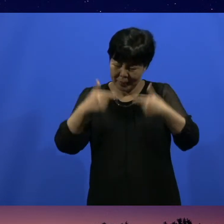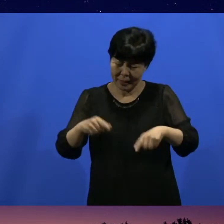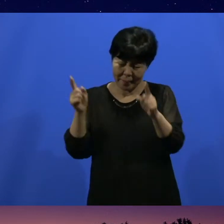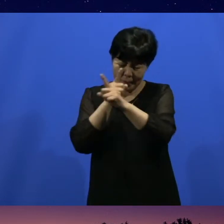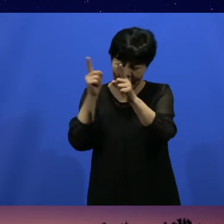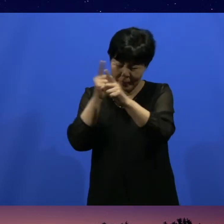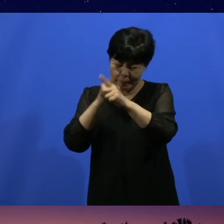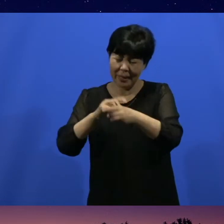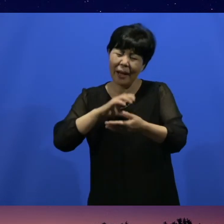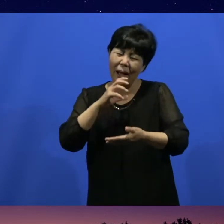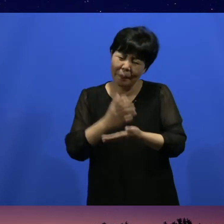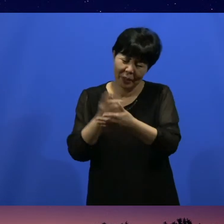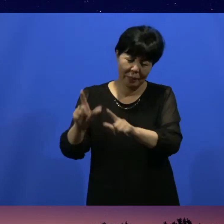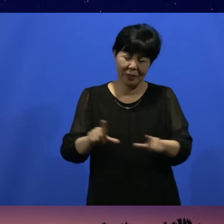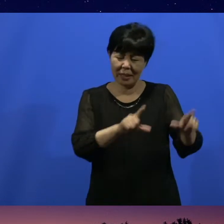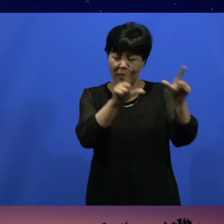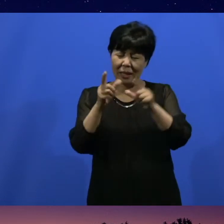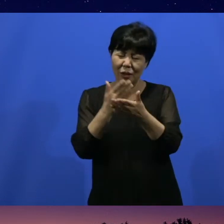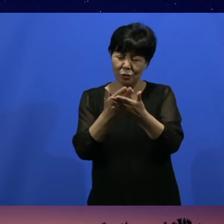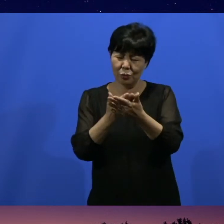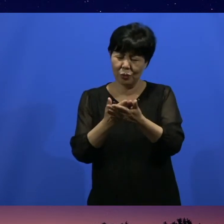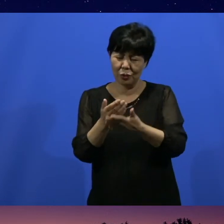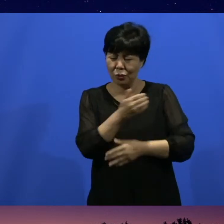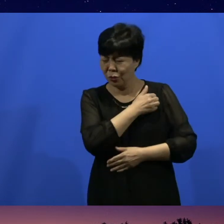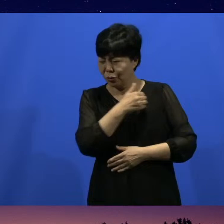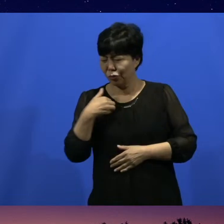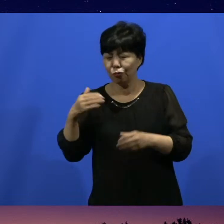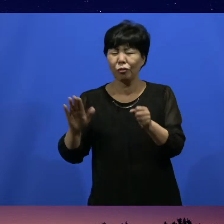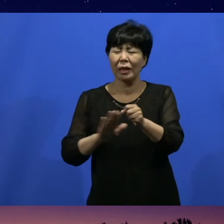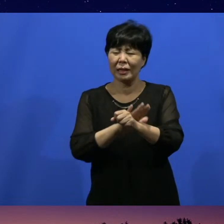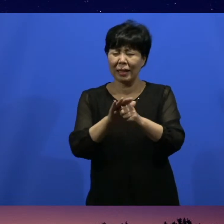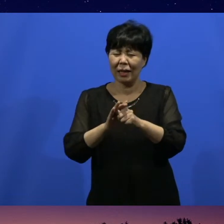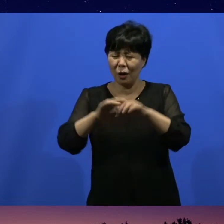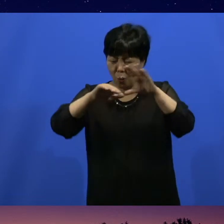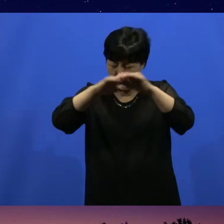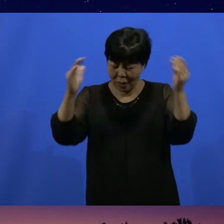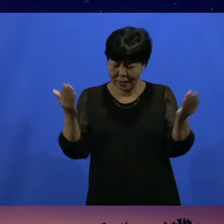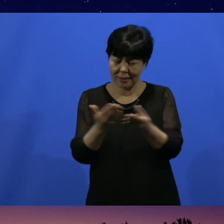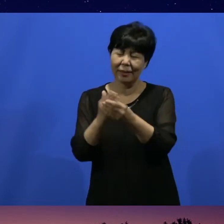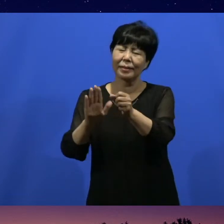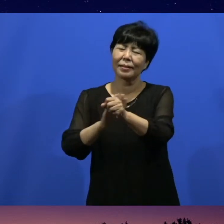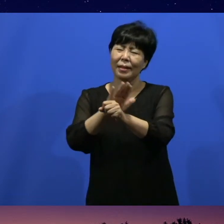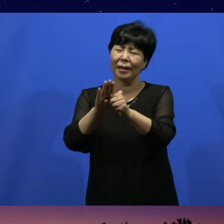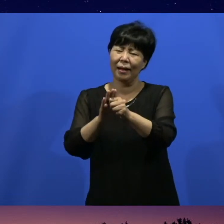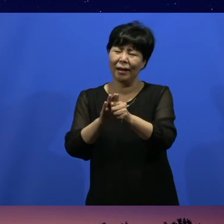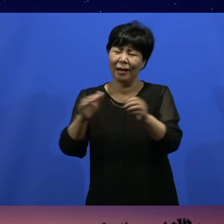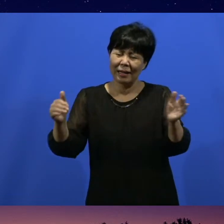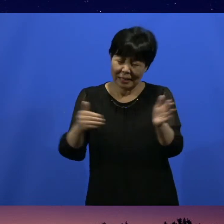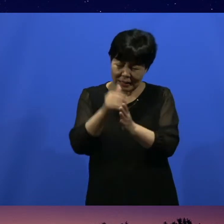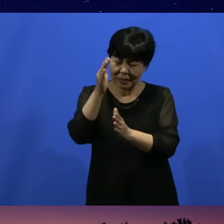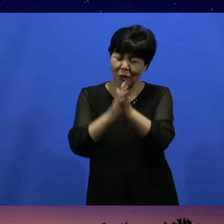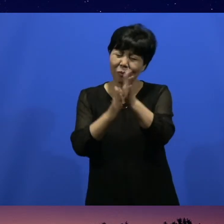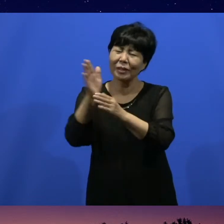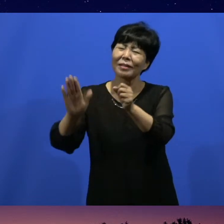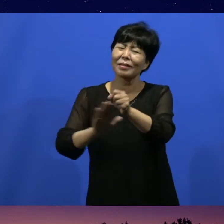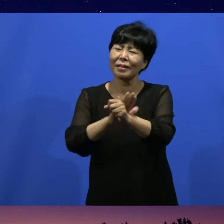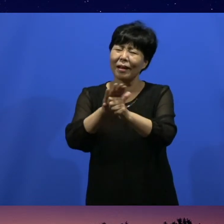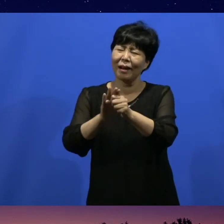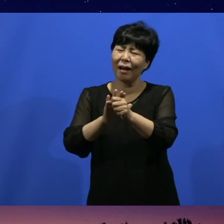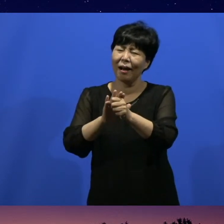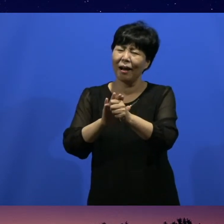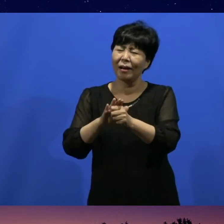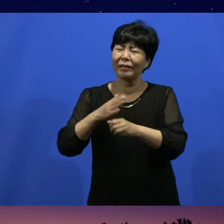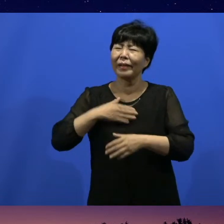하여 주시옵소서. 그 충분한 사랑, 그 완전한 사랑, 그 끝없는 사랑, 그 사랑을 오늘 폭포수처럼 내